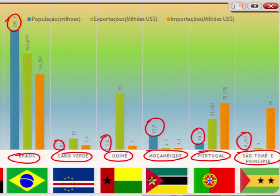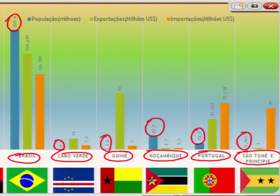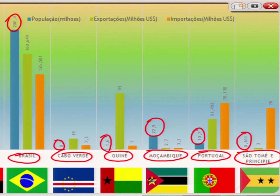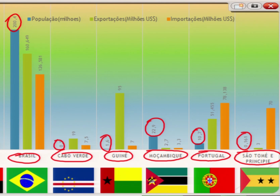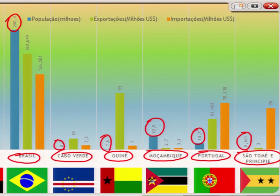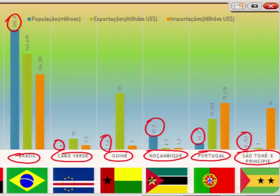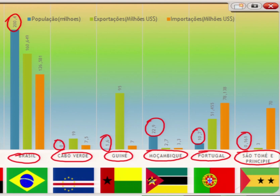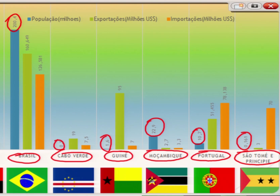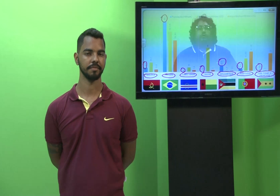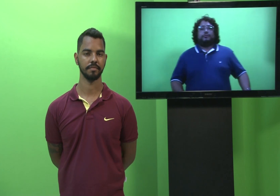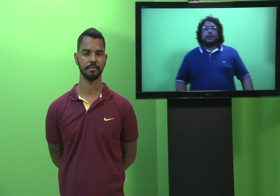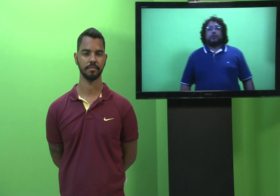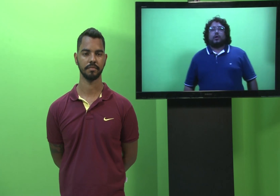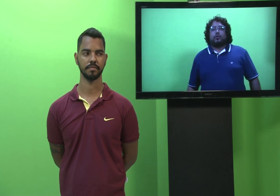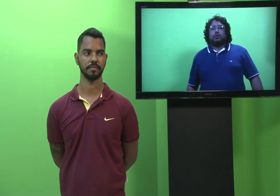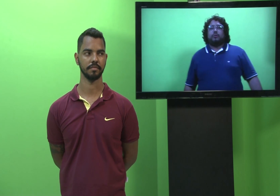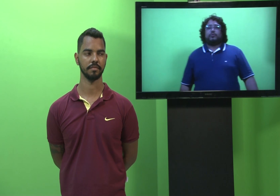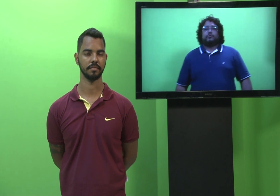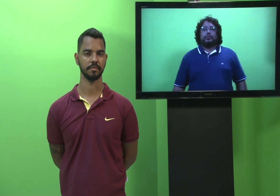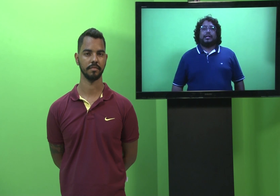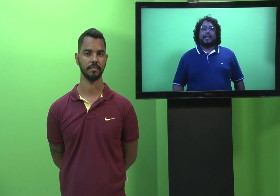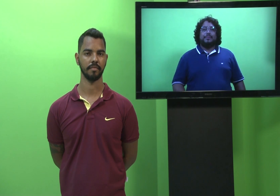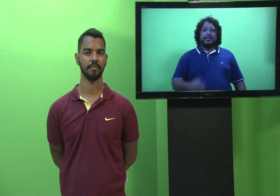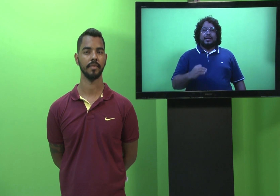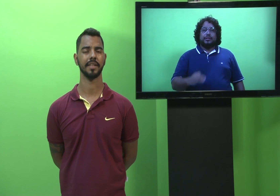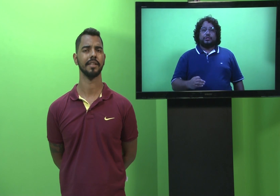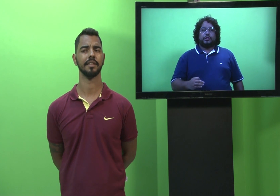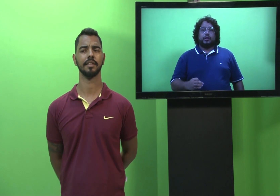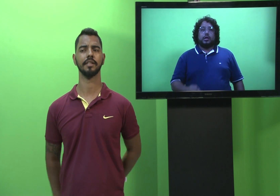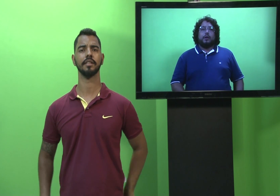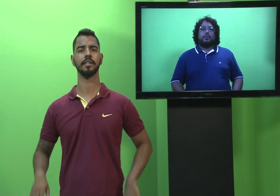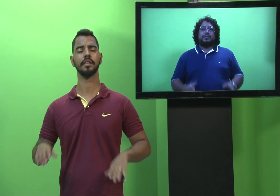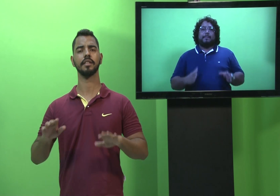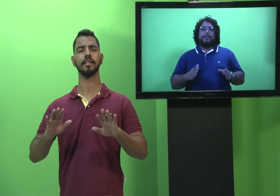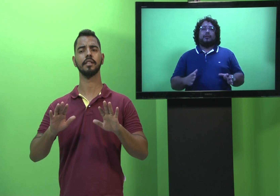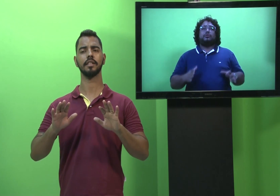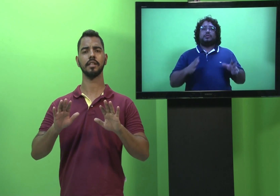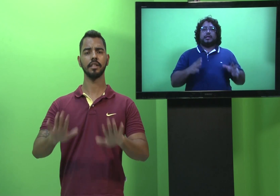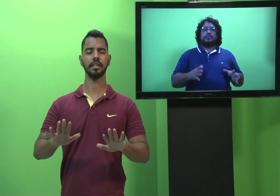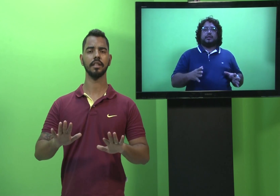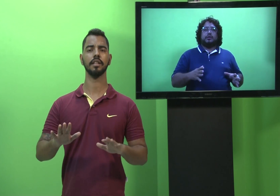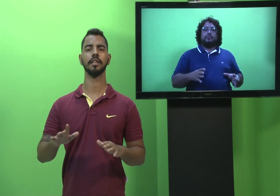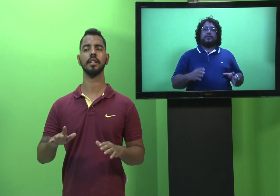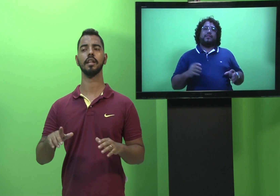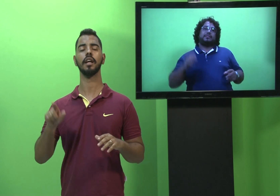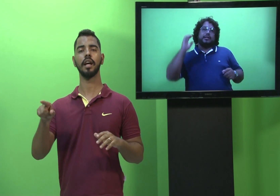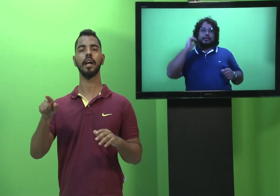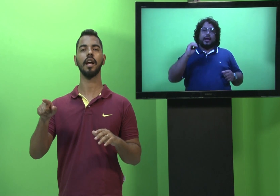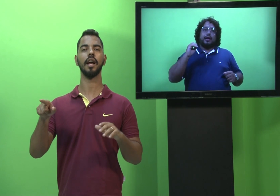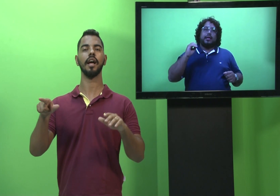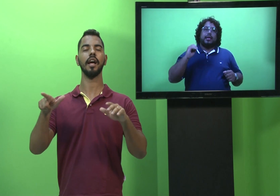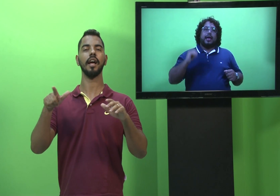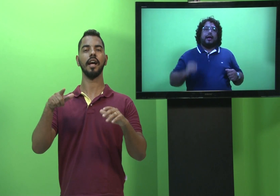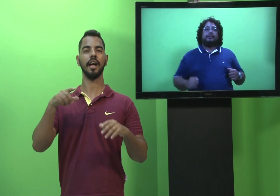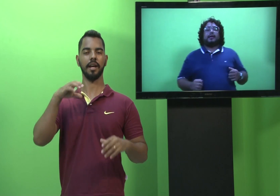portuguesa. O fator econômico foi determinante, pois a padronização vai facilitar a